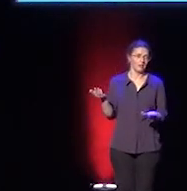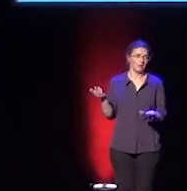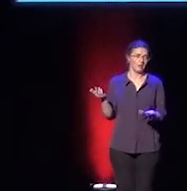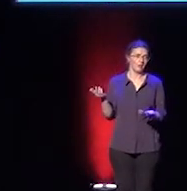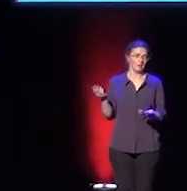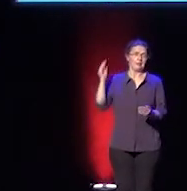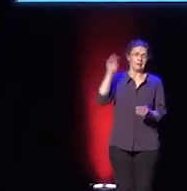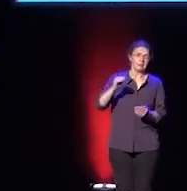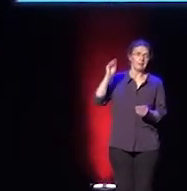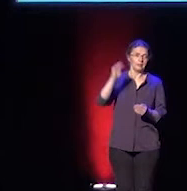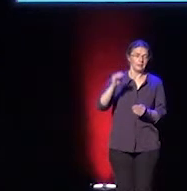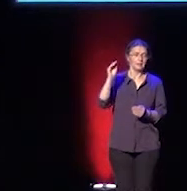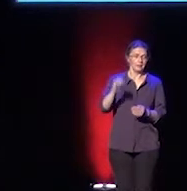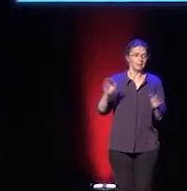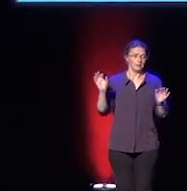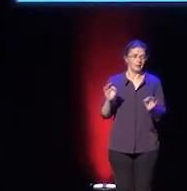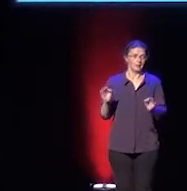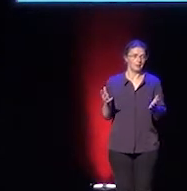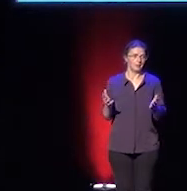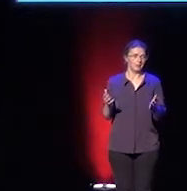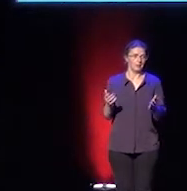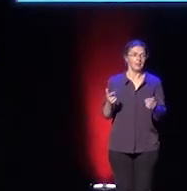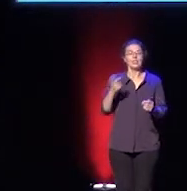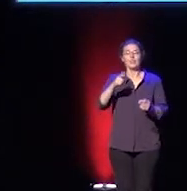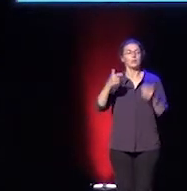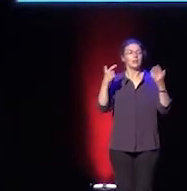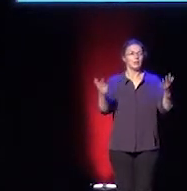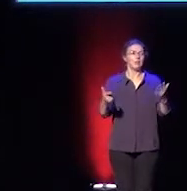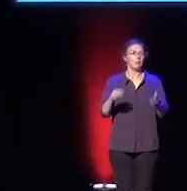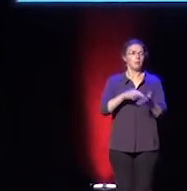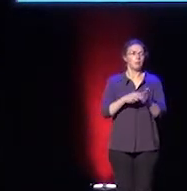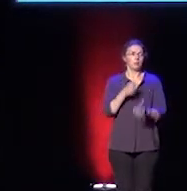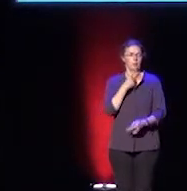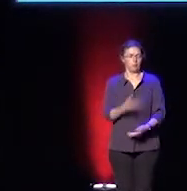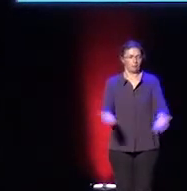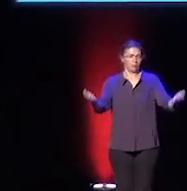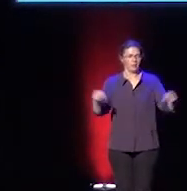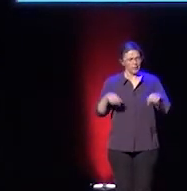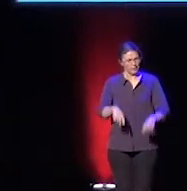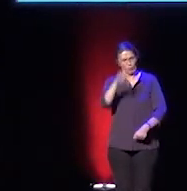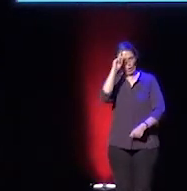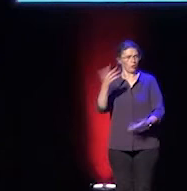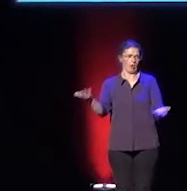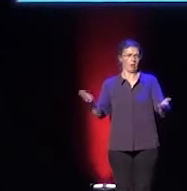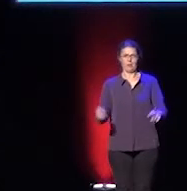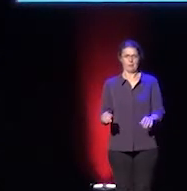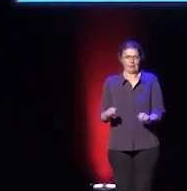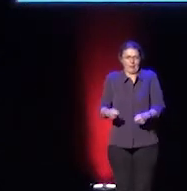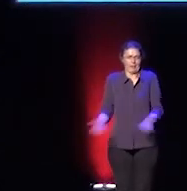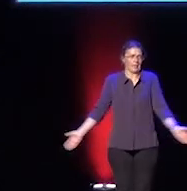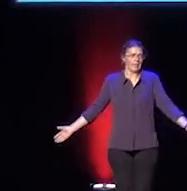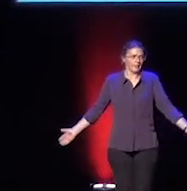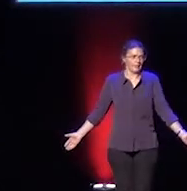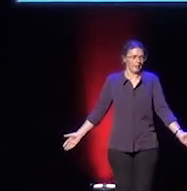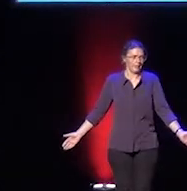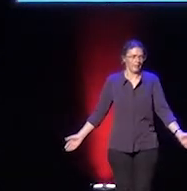darauf aufmerksam machen. 2007 hat die Politik uns gefragt, wo lebt ihr denn? In Deutschland kann das doch nicht stimmen. Die